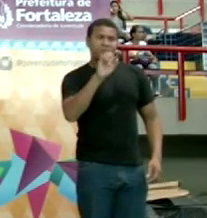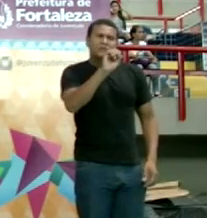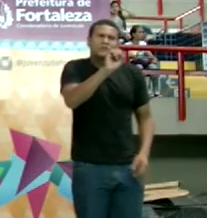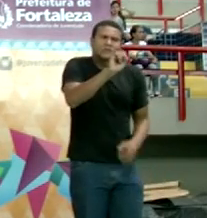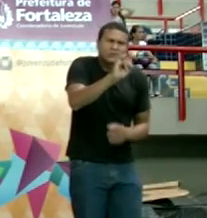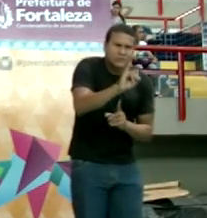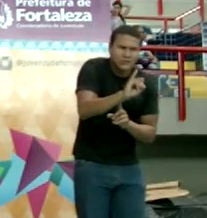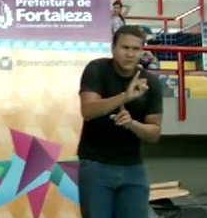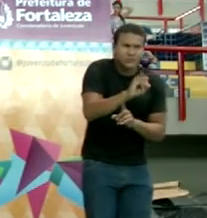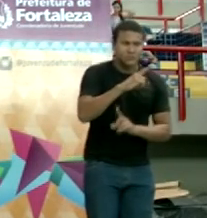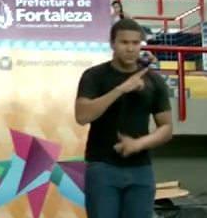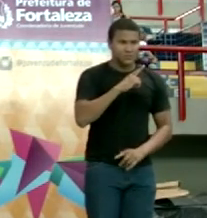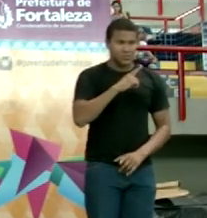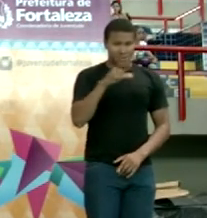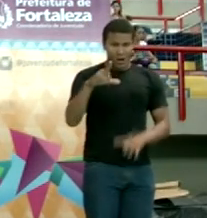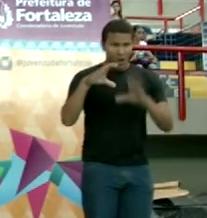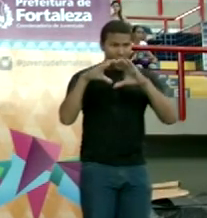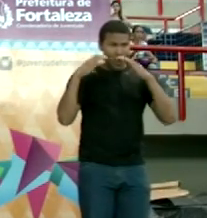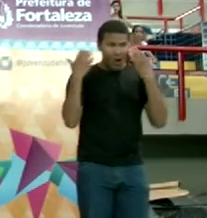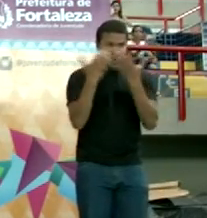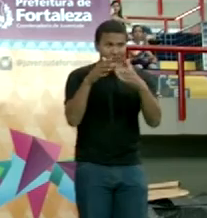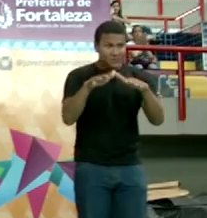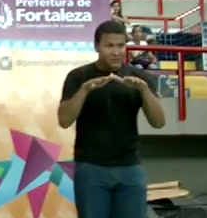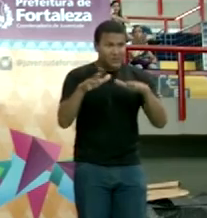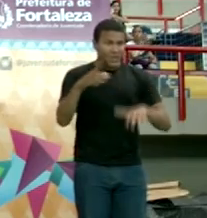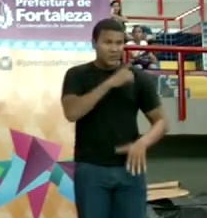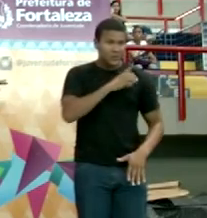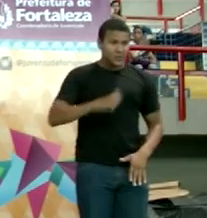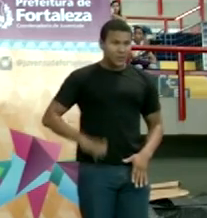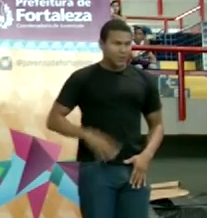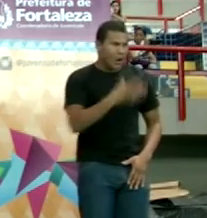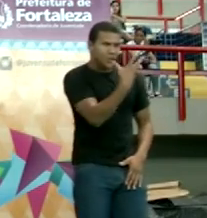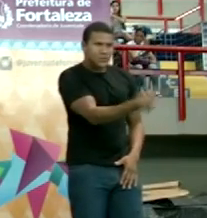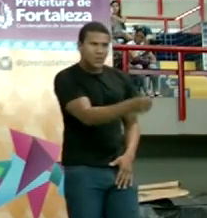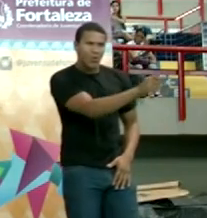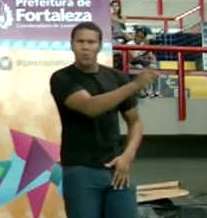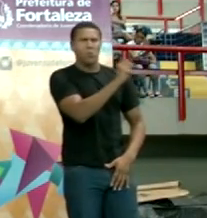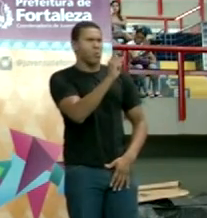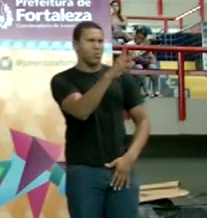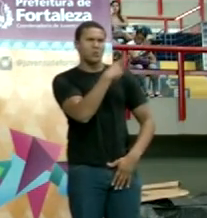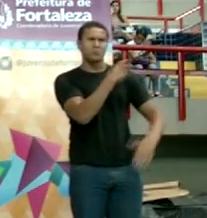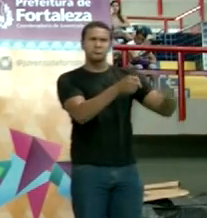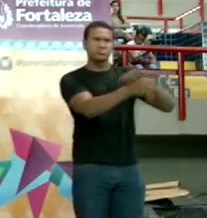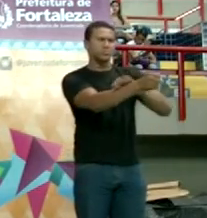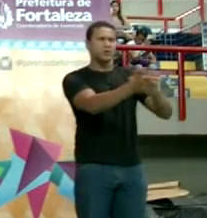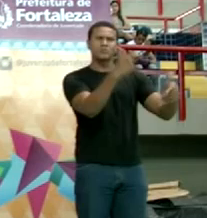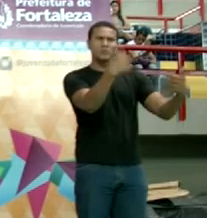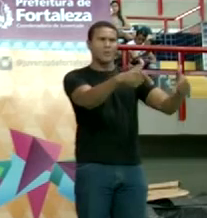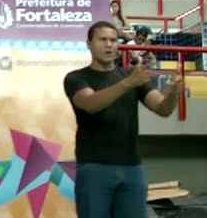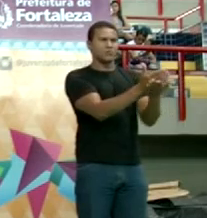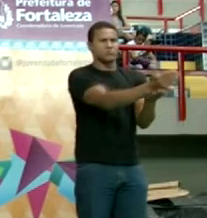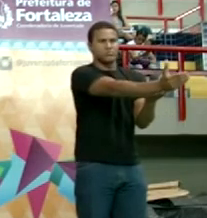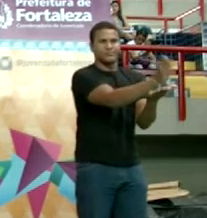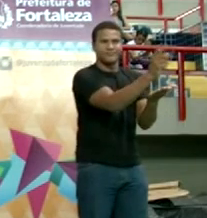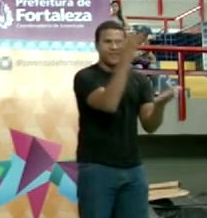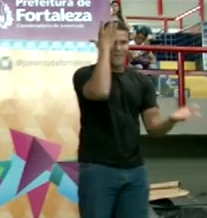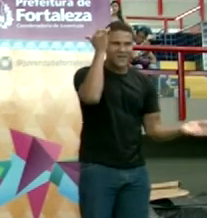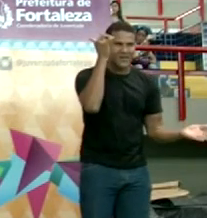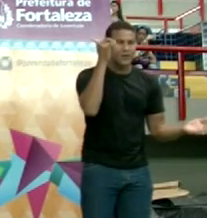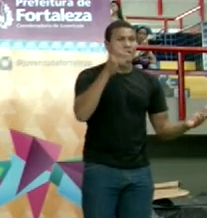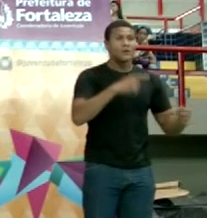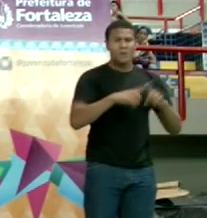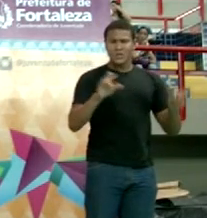a Câmara dos Deputados aprovar o ministério, a partir de amanhã ele começa a trabalhar. Se a Câmara dos